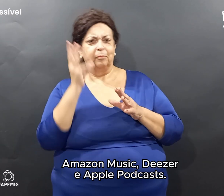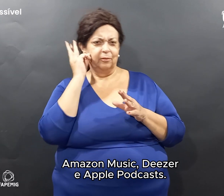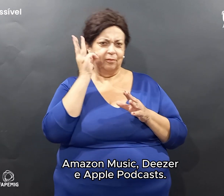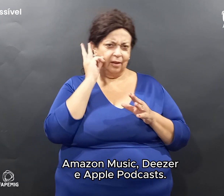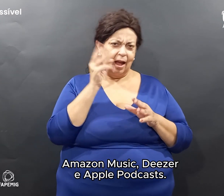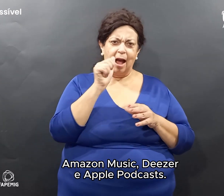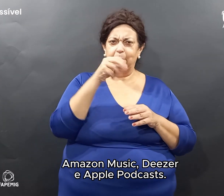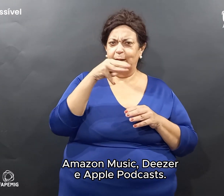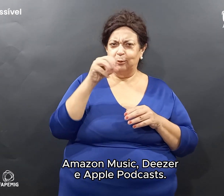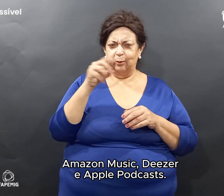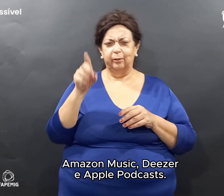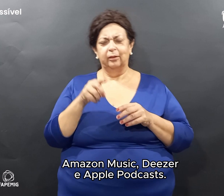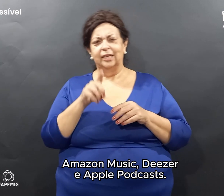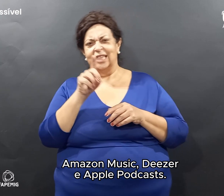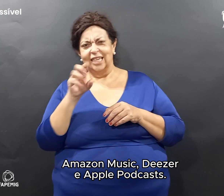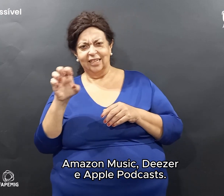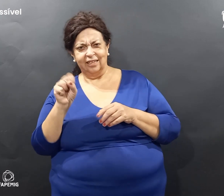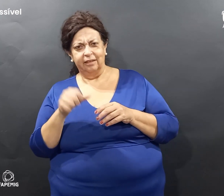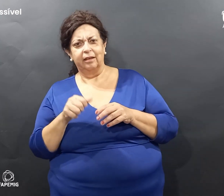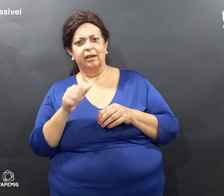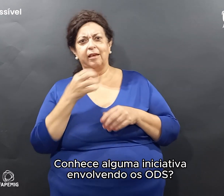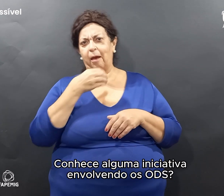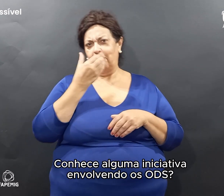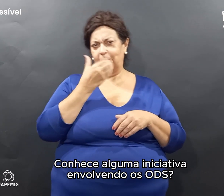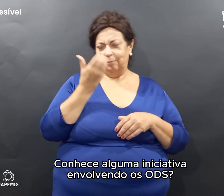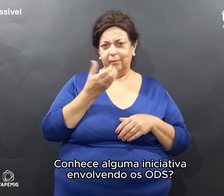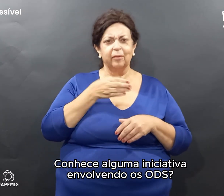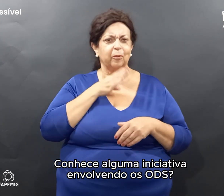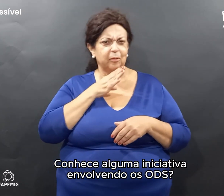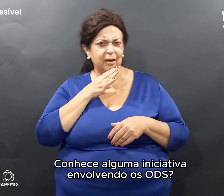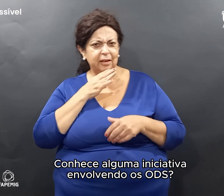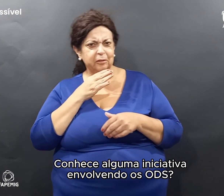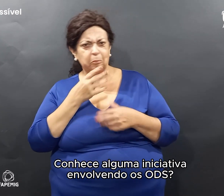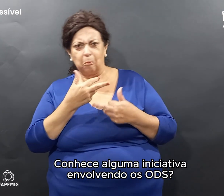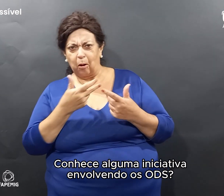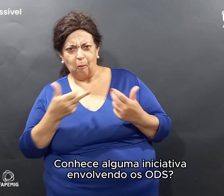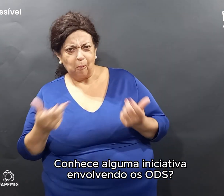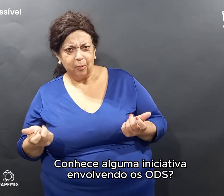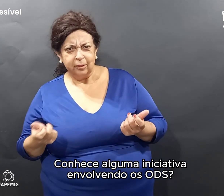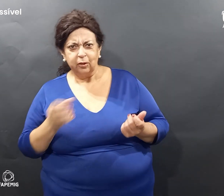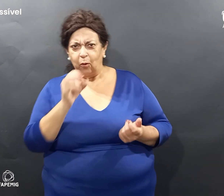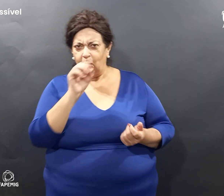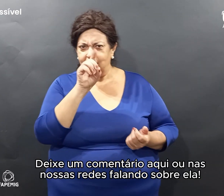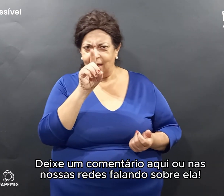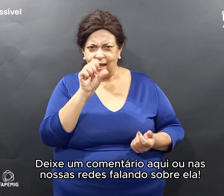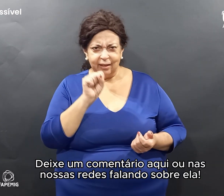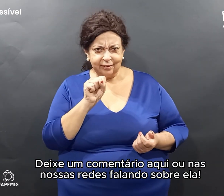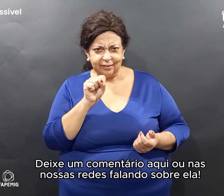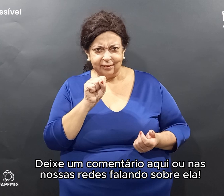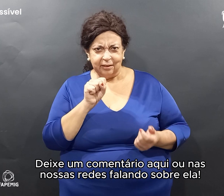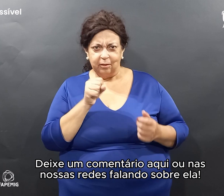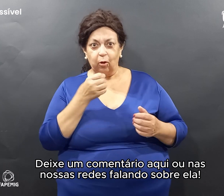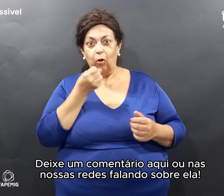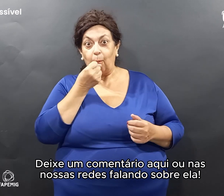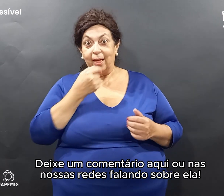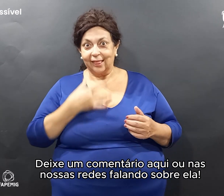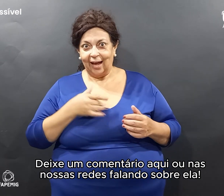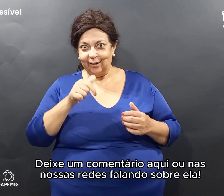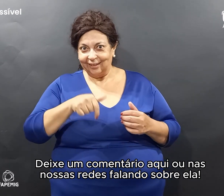Music, Deezer e Apple Podcasts. Conhece alguma iniciativa envolvendo os ODS? Deixe um comentário aqui ou nas nossas